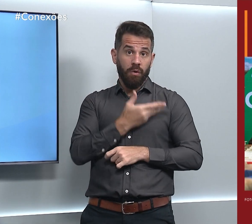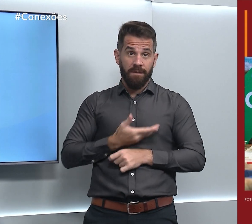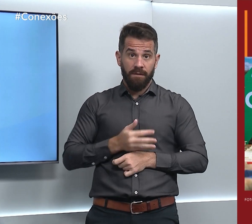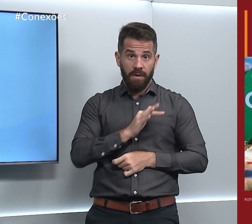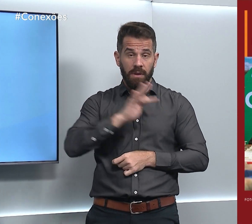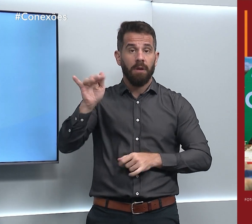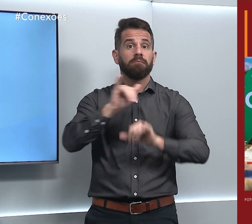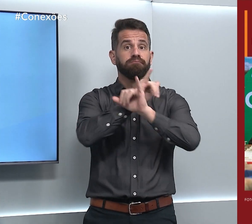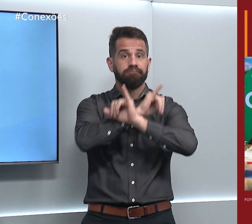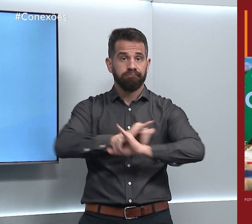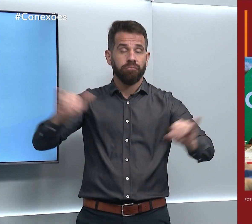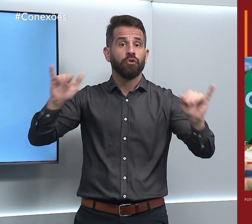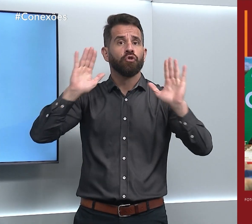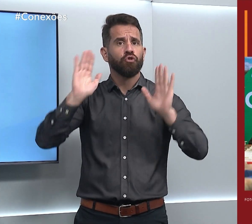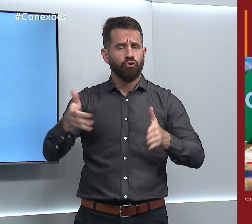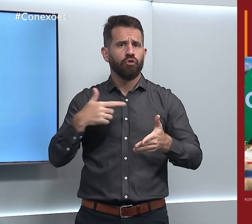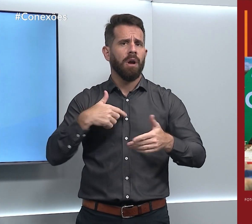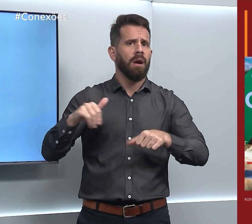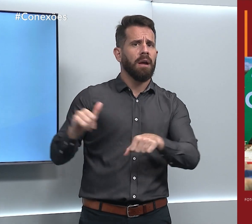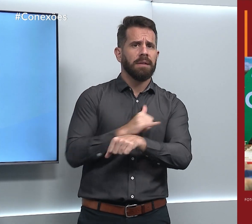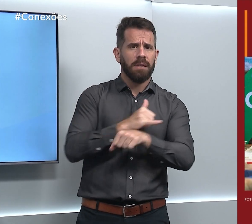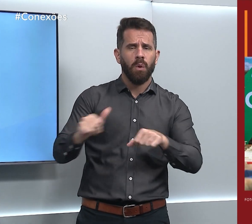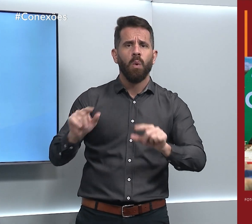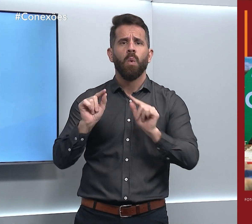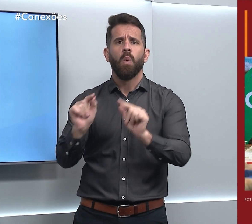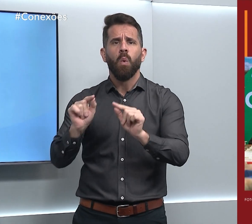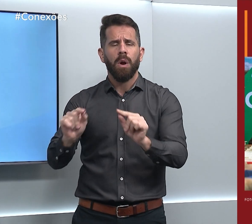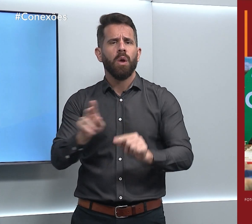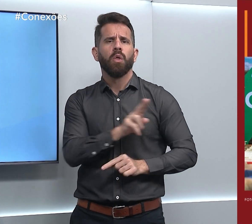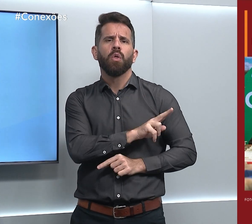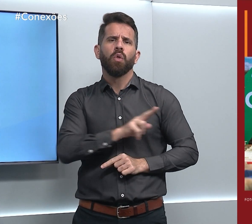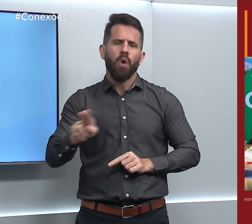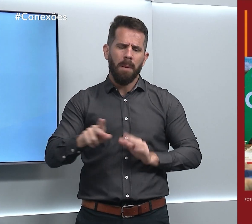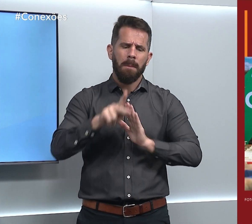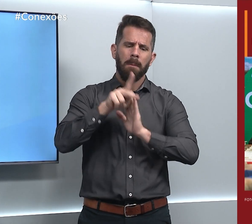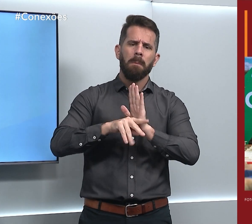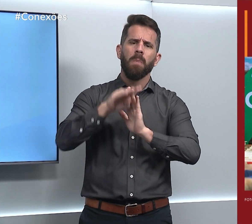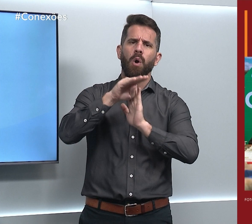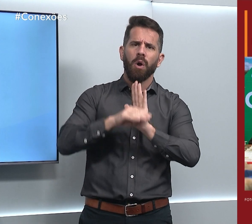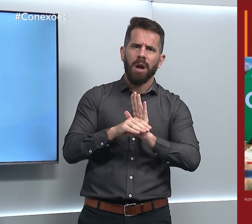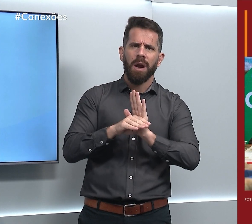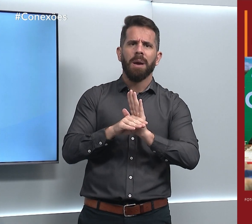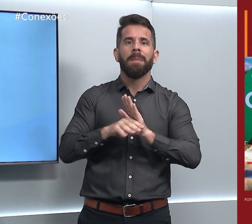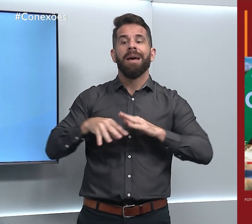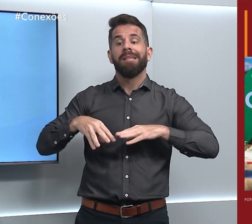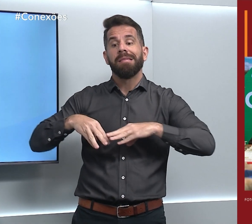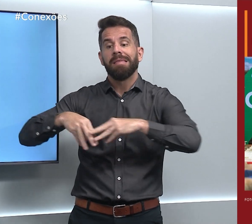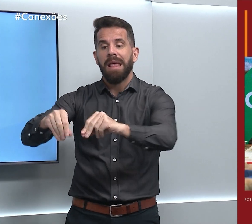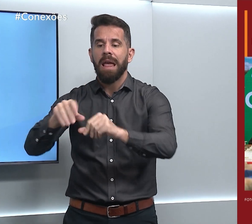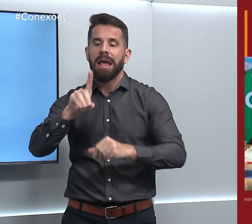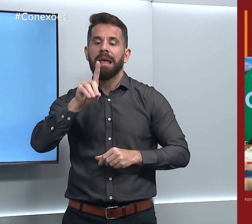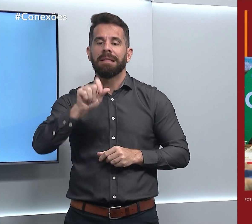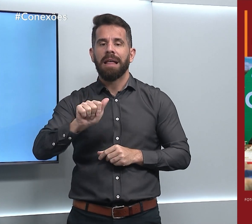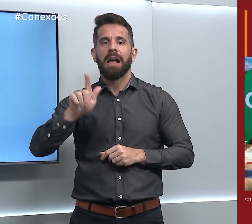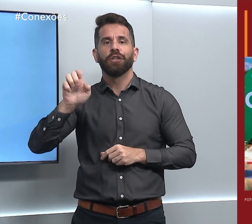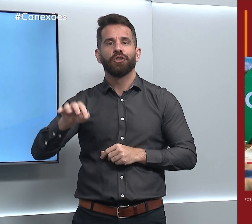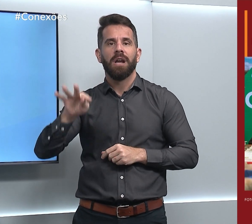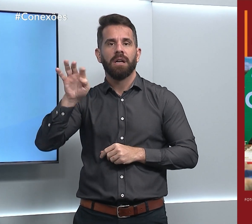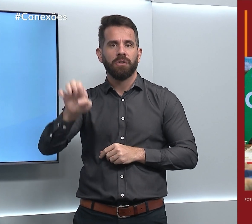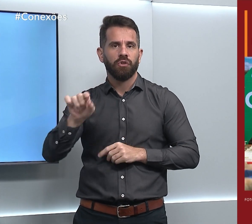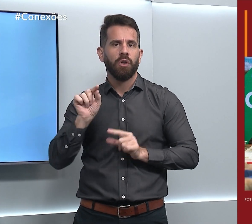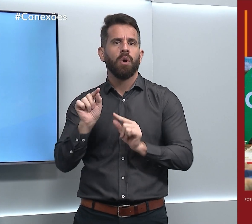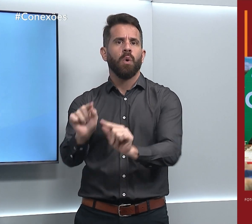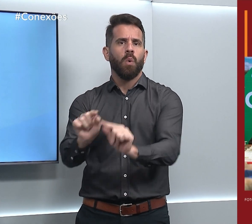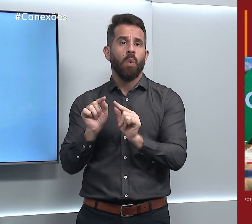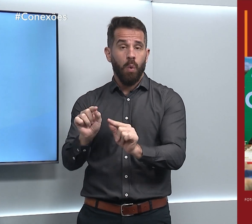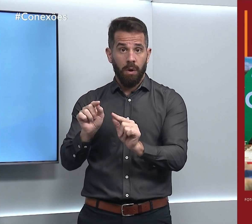de terras para a reforma agrária, o programa Terra da Gente. Ele sistematiza alternativas legais de obtenção